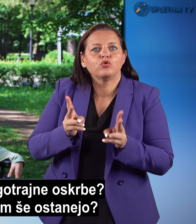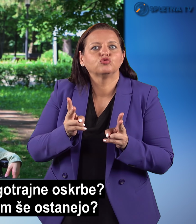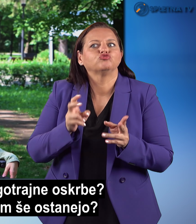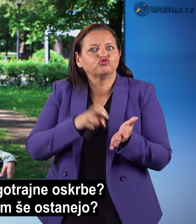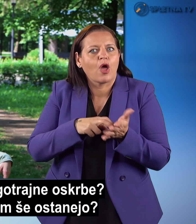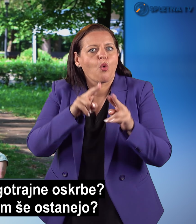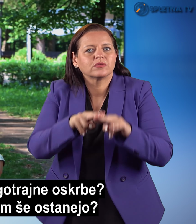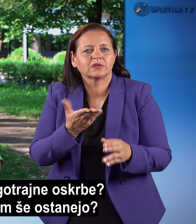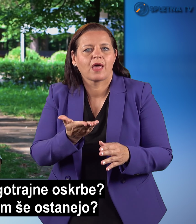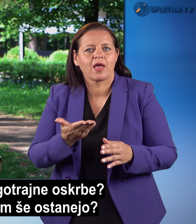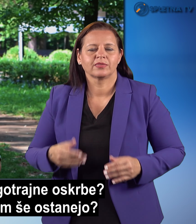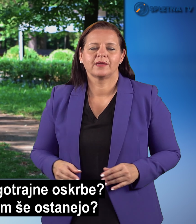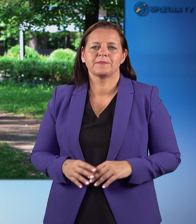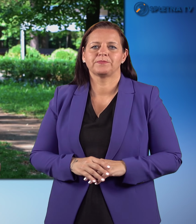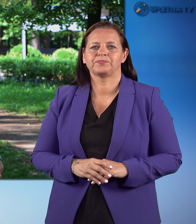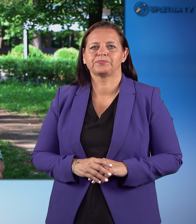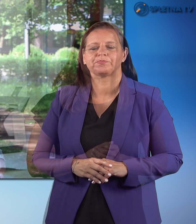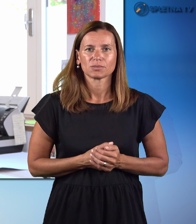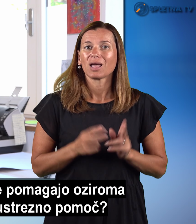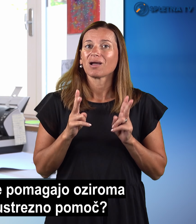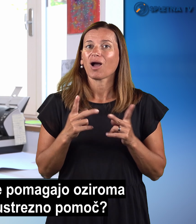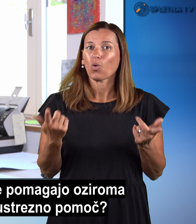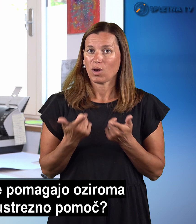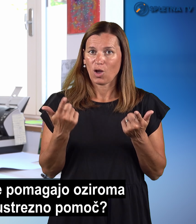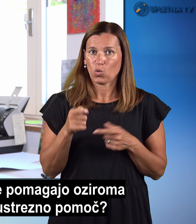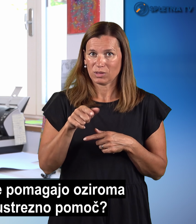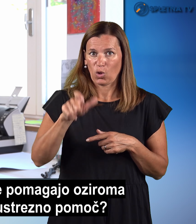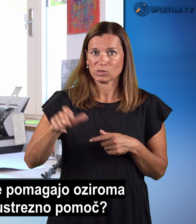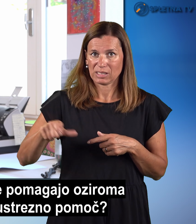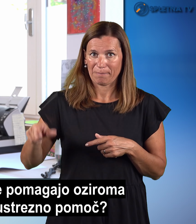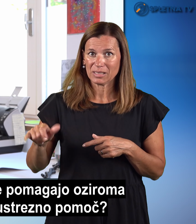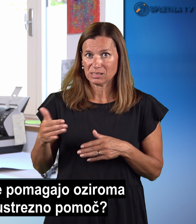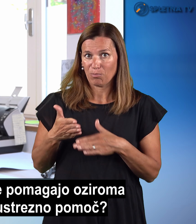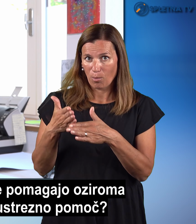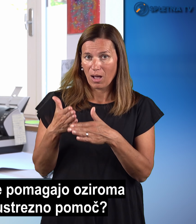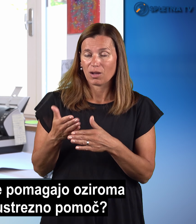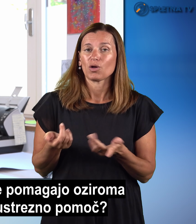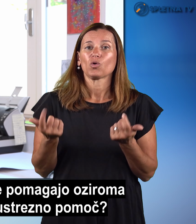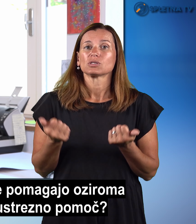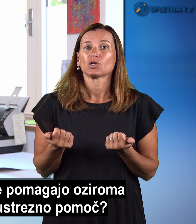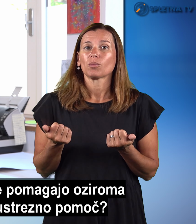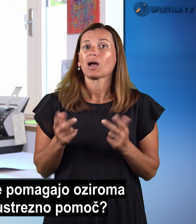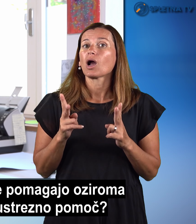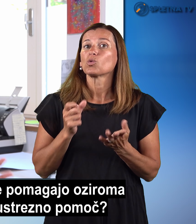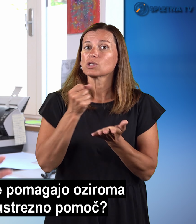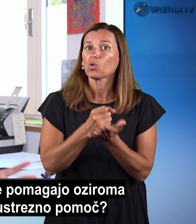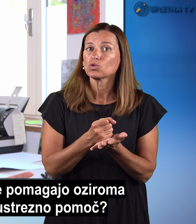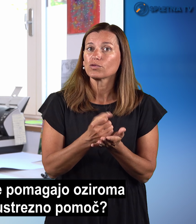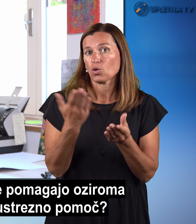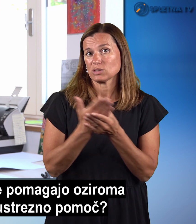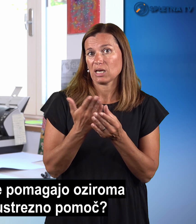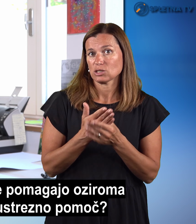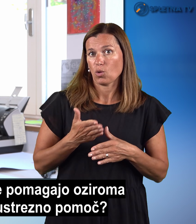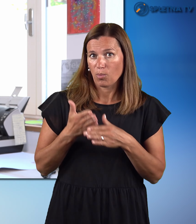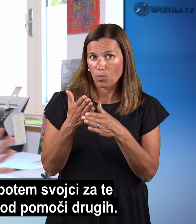Katere možnosti jim še ostanejo? Kako si lahko te osebe pomagajo oziroma nekako zagotovijo